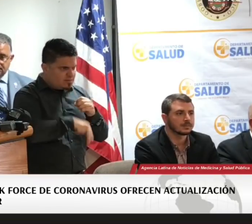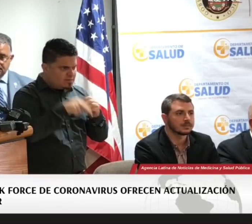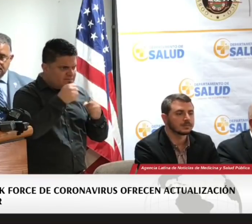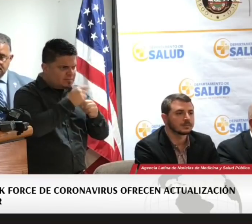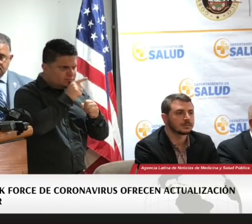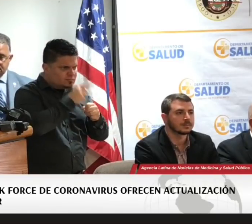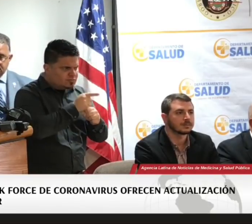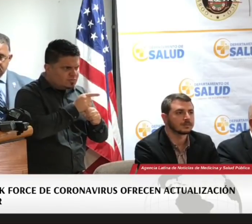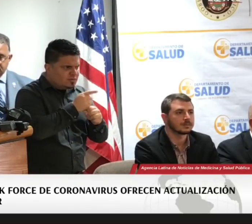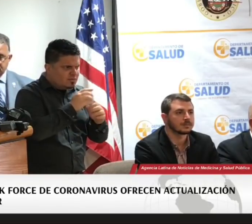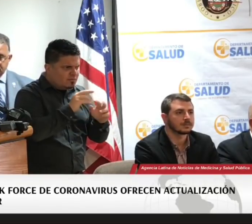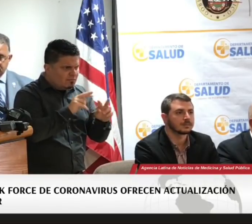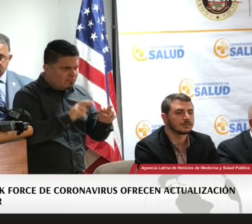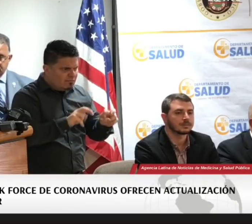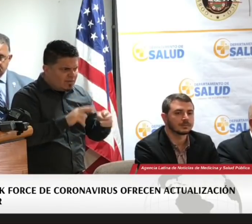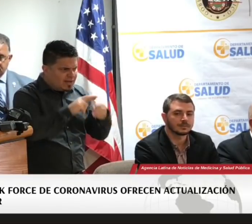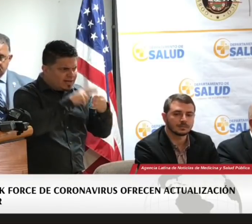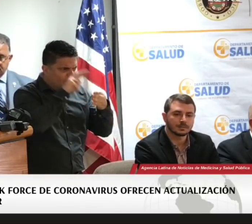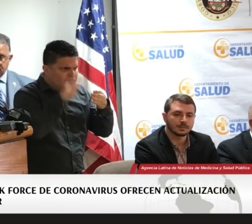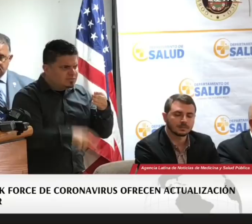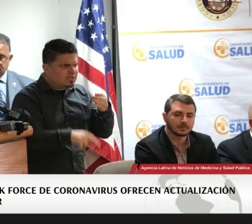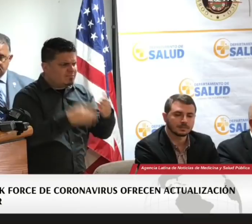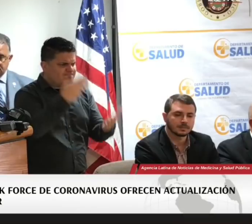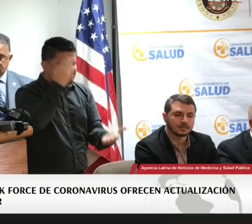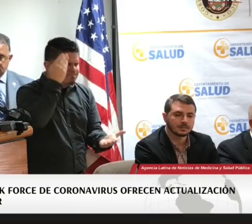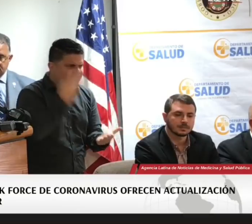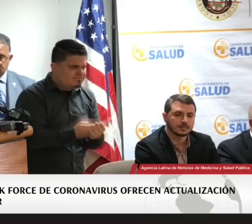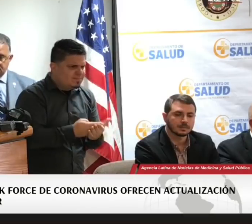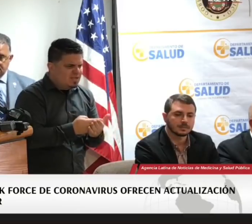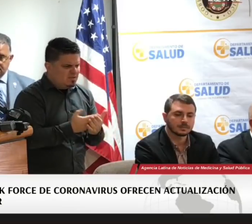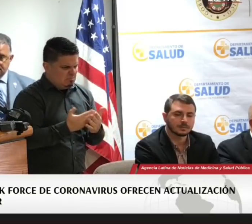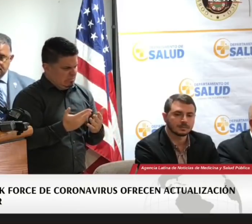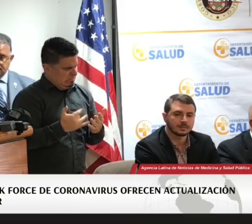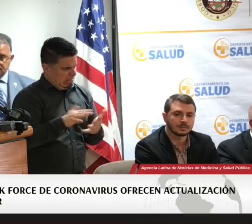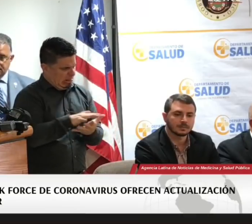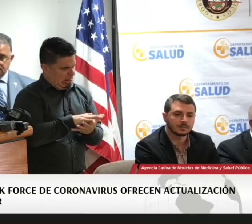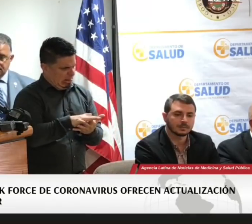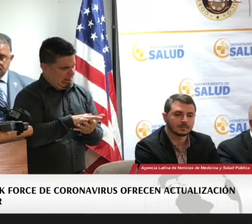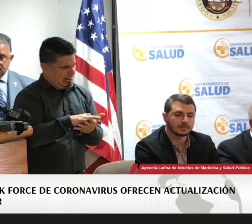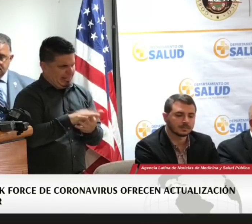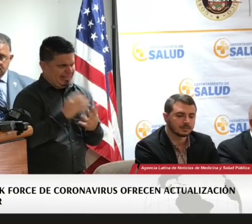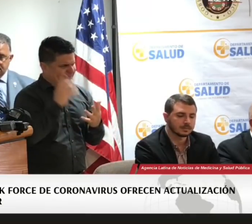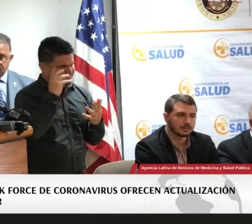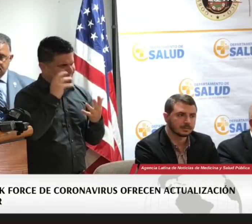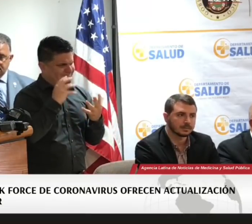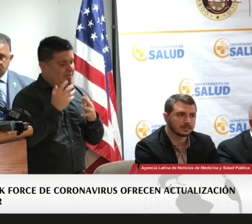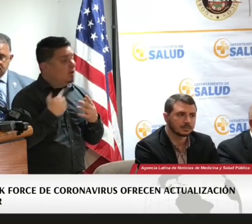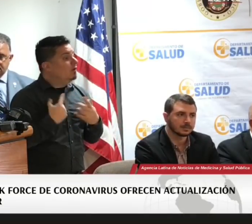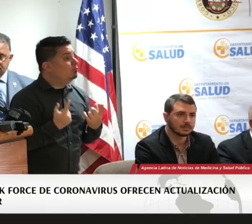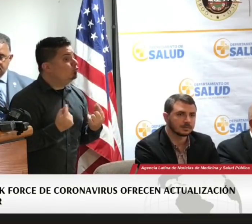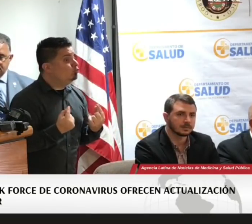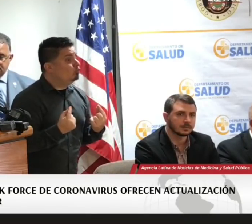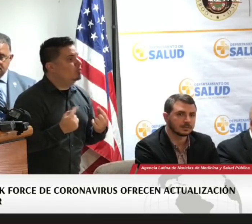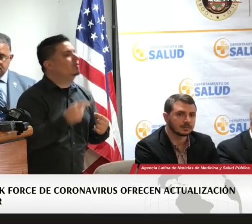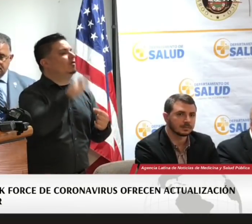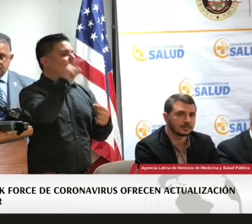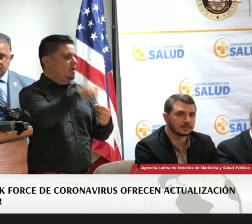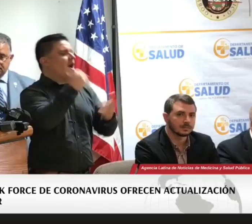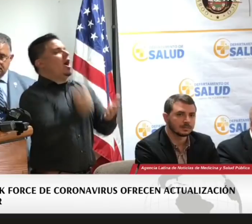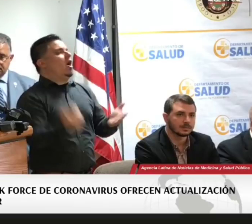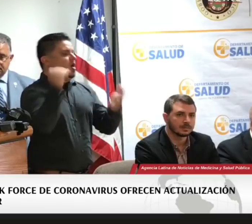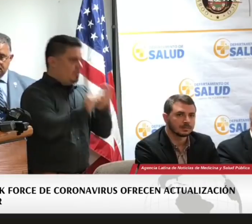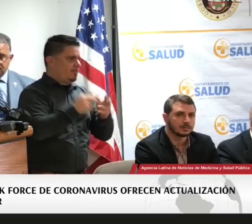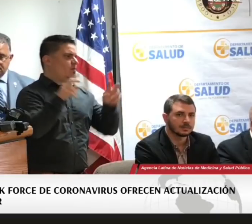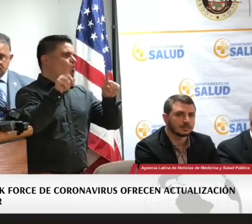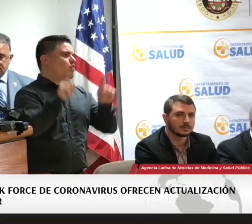resultado en algún momento que no esté completamente definido, y en esos casos se tiene que repetir la prueba en